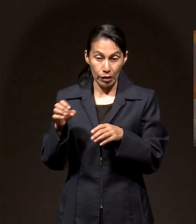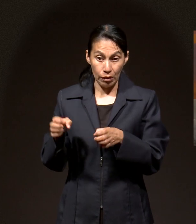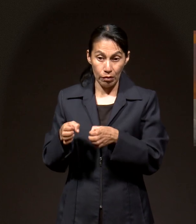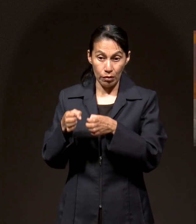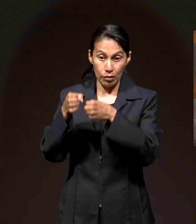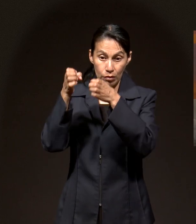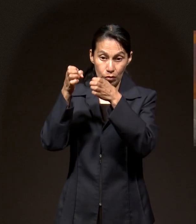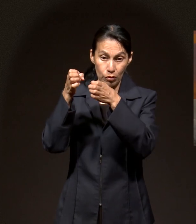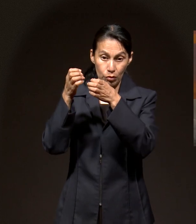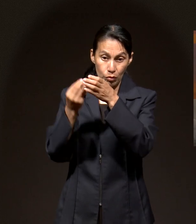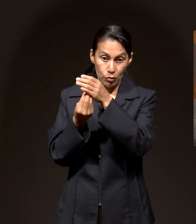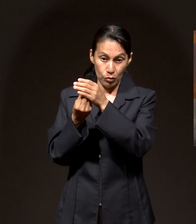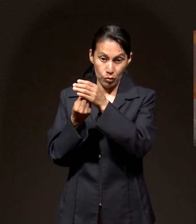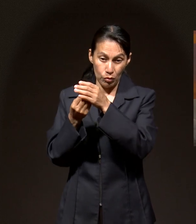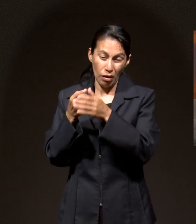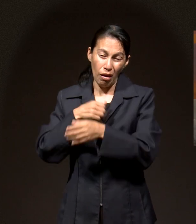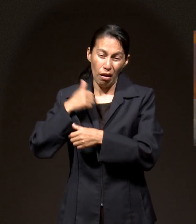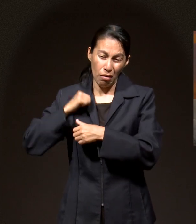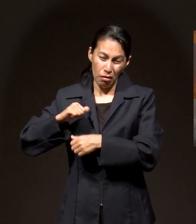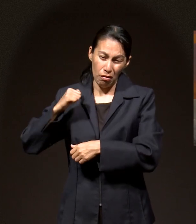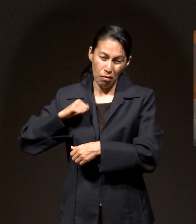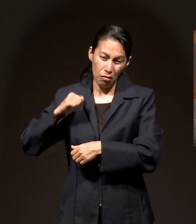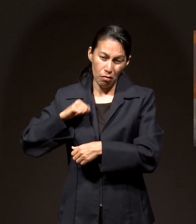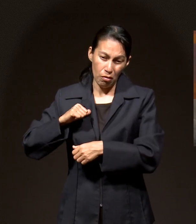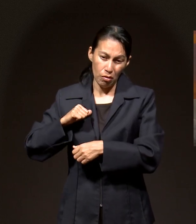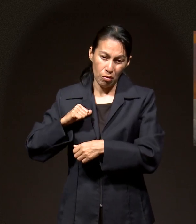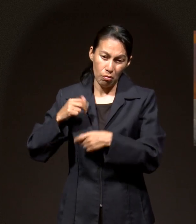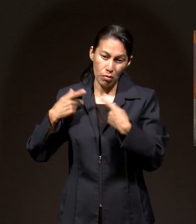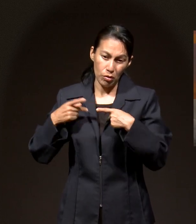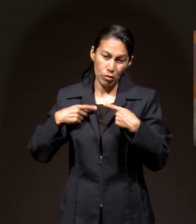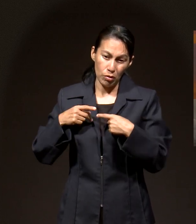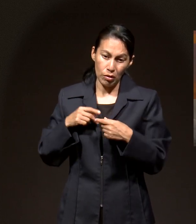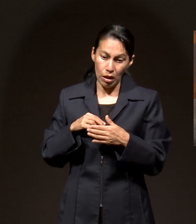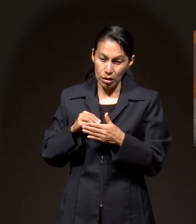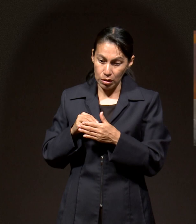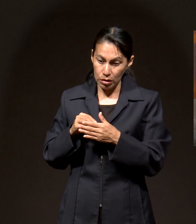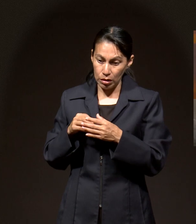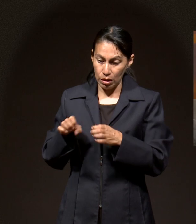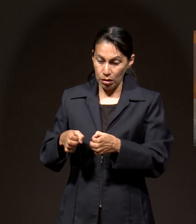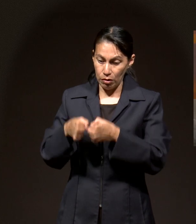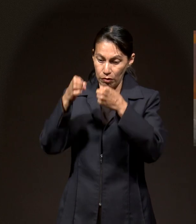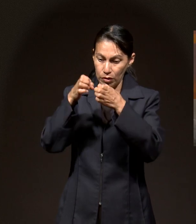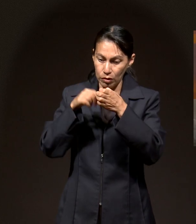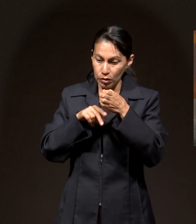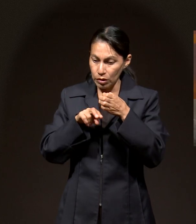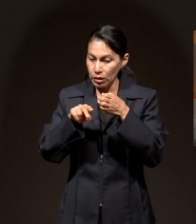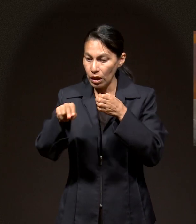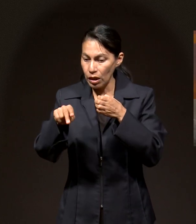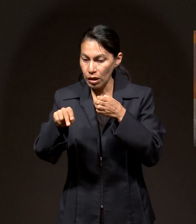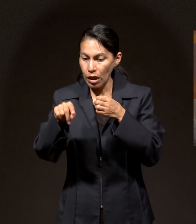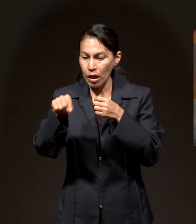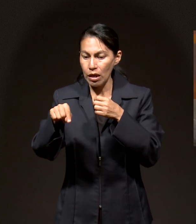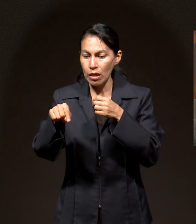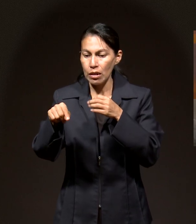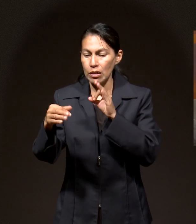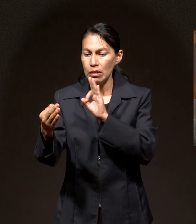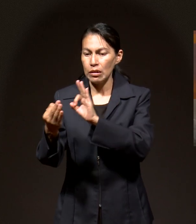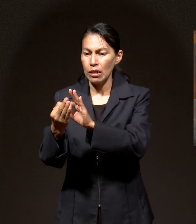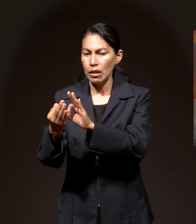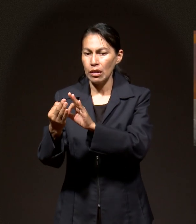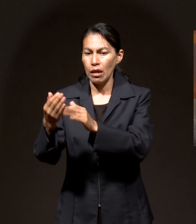viejos están en el sótano. Las personas tienen que salir, tienen 15 segundos para